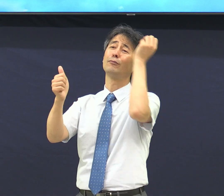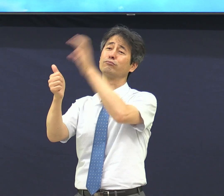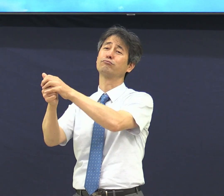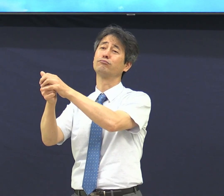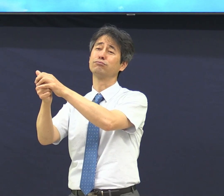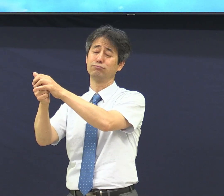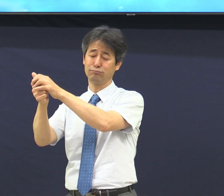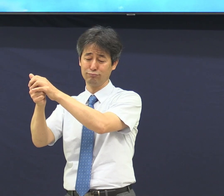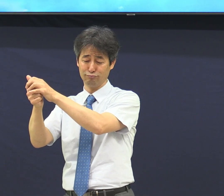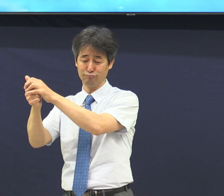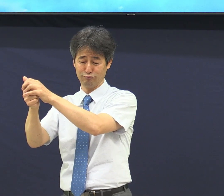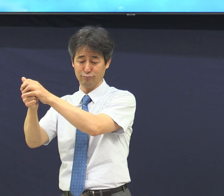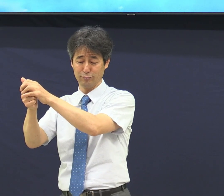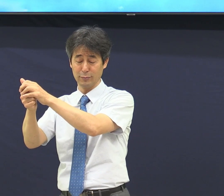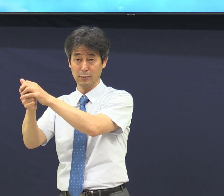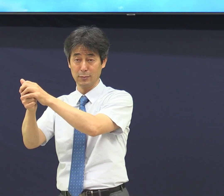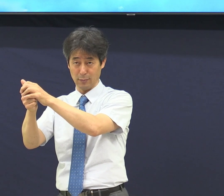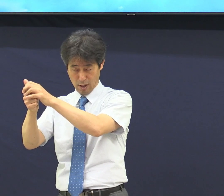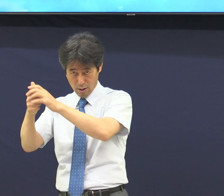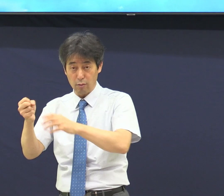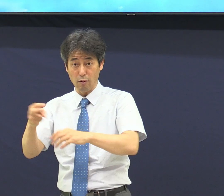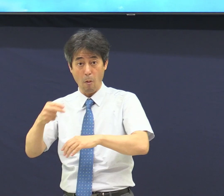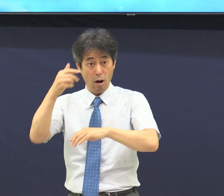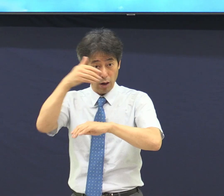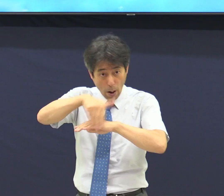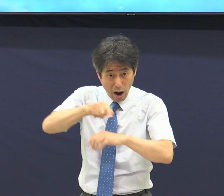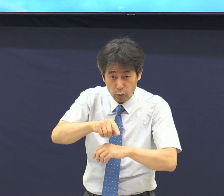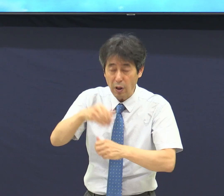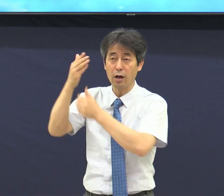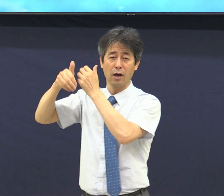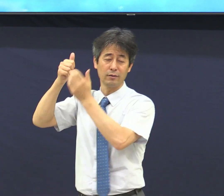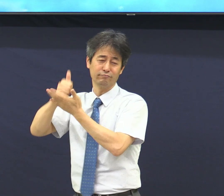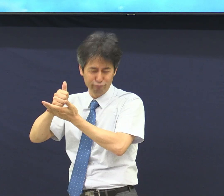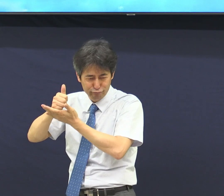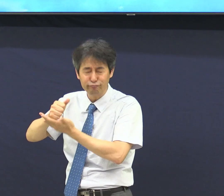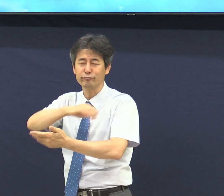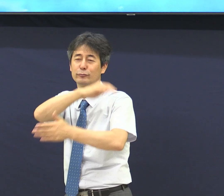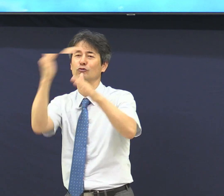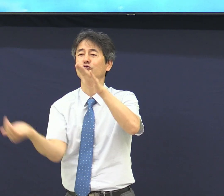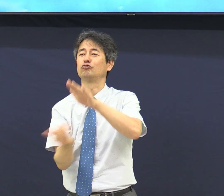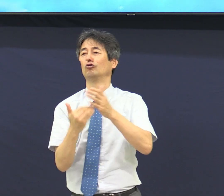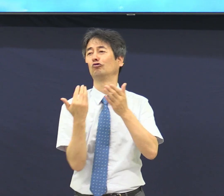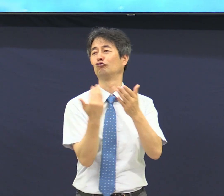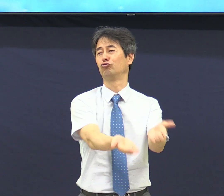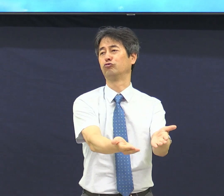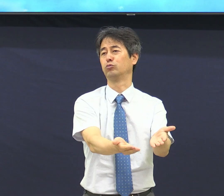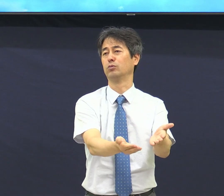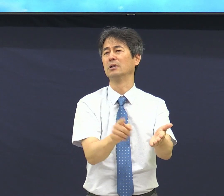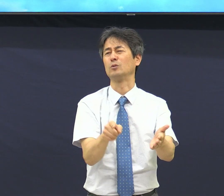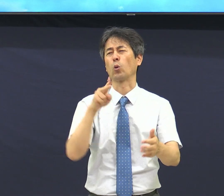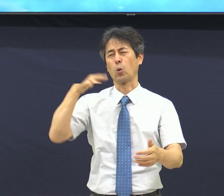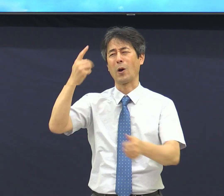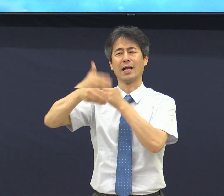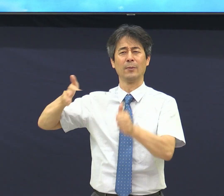수도 있었습니다. 그러나 그것을 모든 것을 하나님께 맡겼고 그 계획대로 하나님께서 이루어 주시는